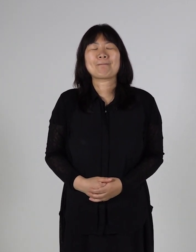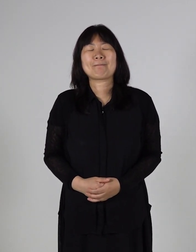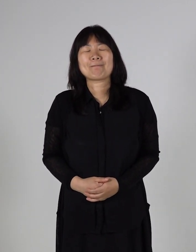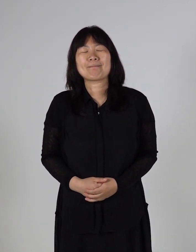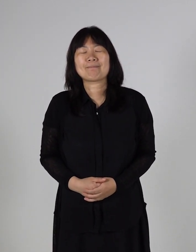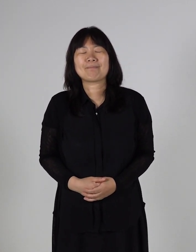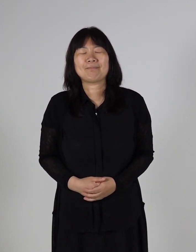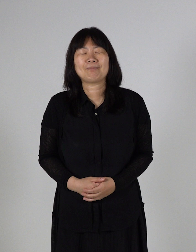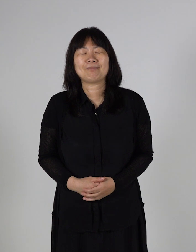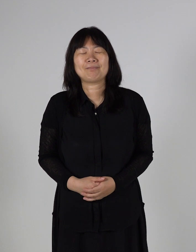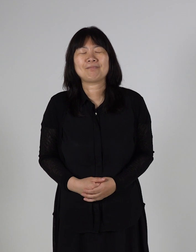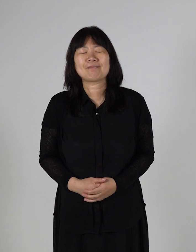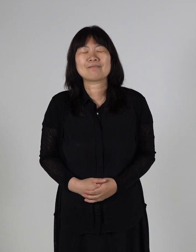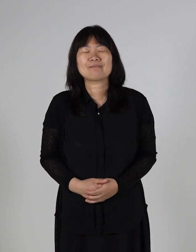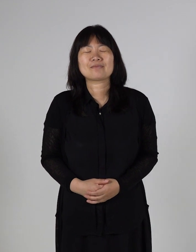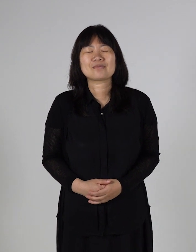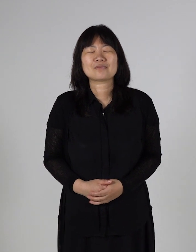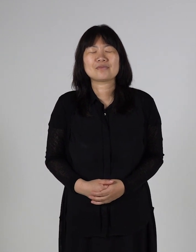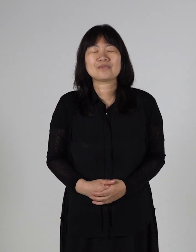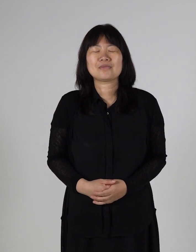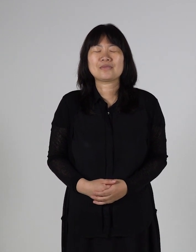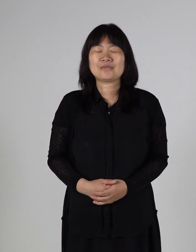주는 완전합니다.